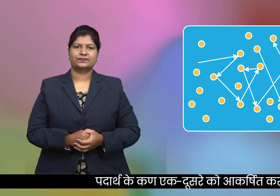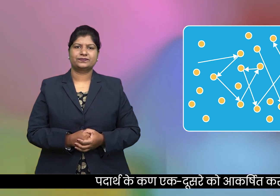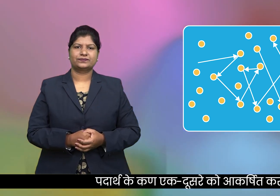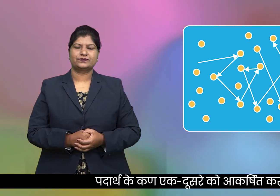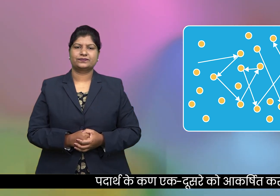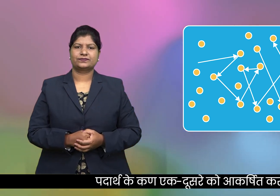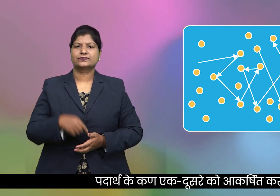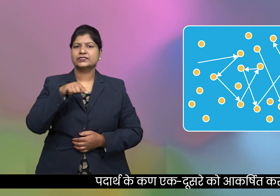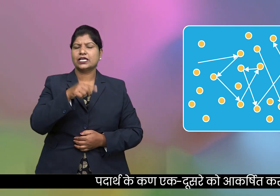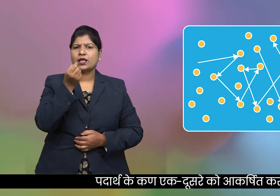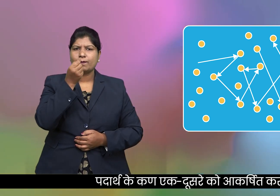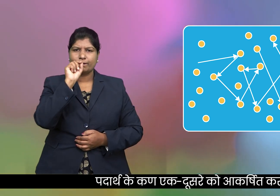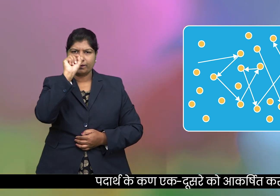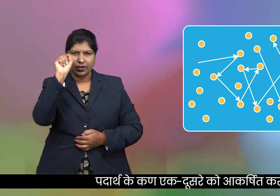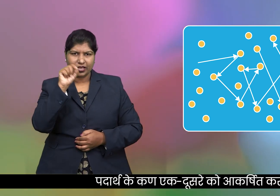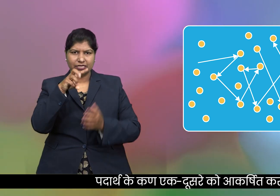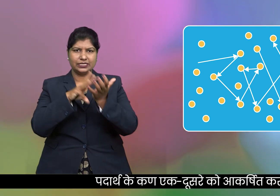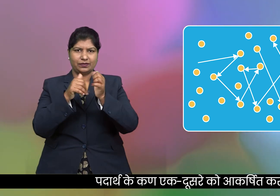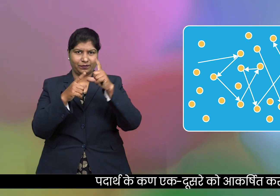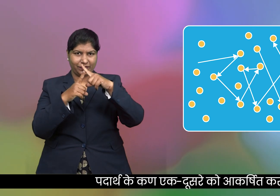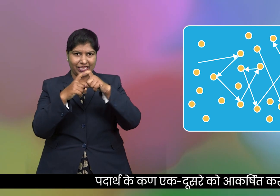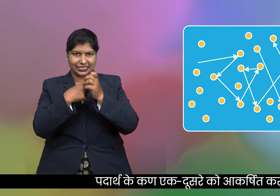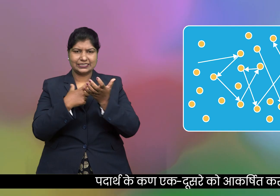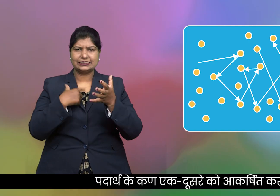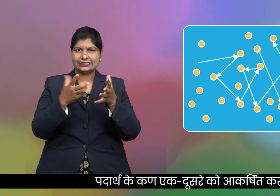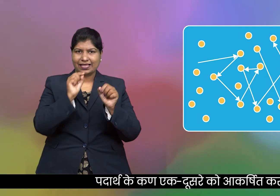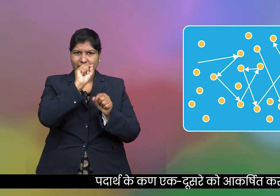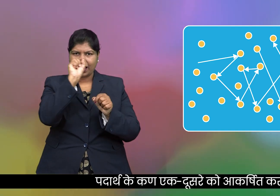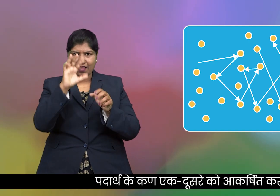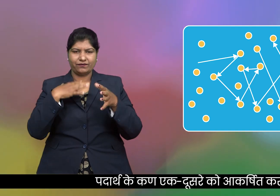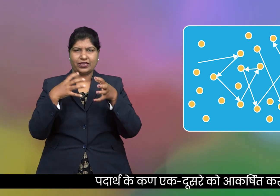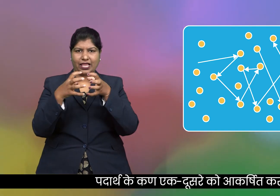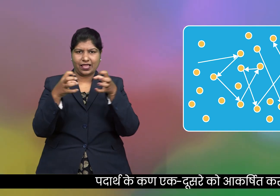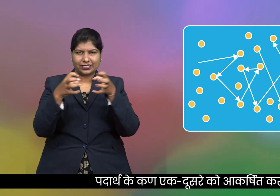पदार्थ के कण एक दूसरे को आकर्षित करते हैं।